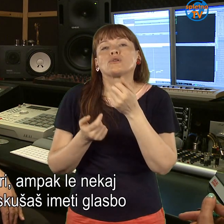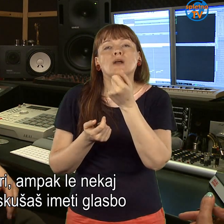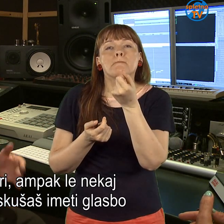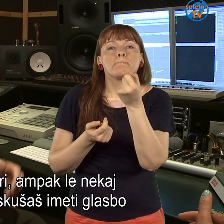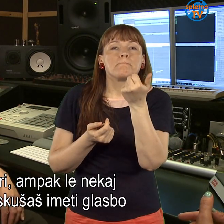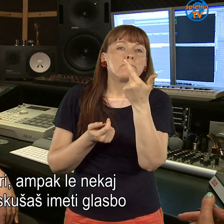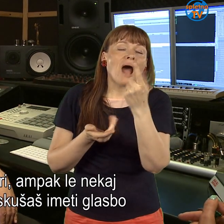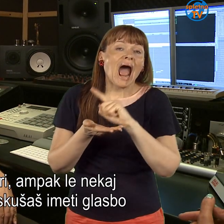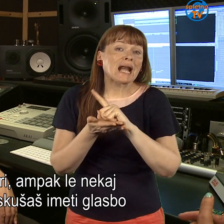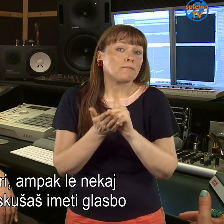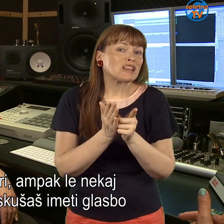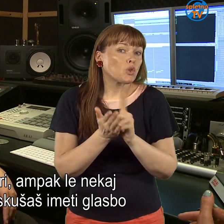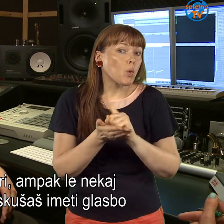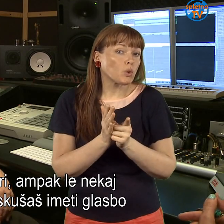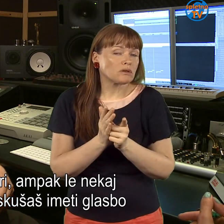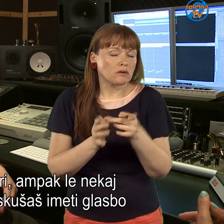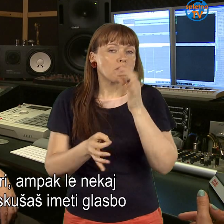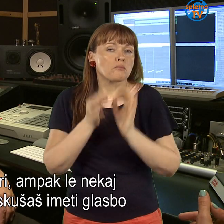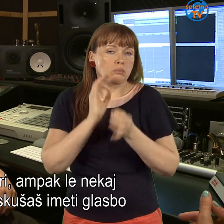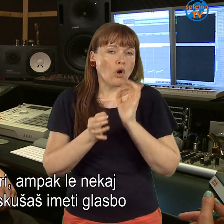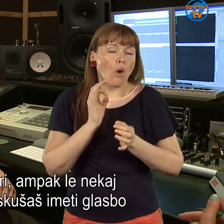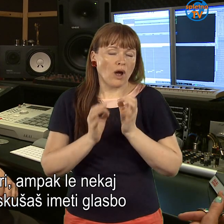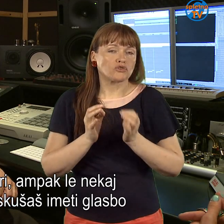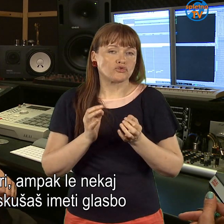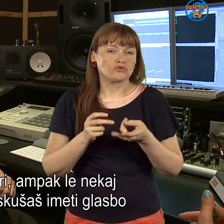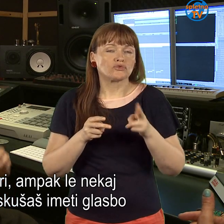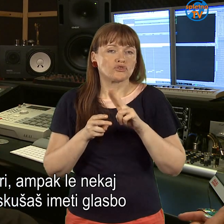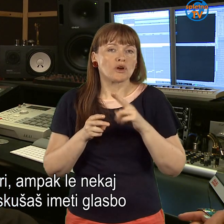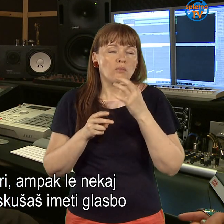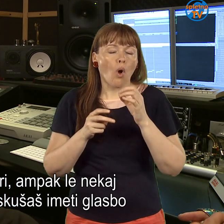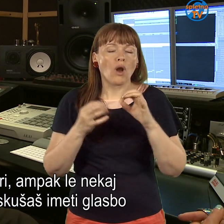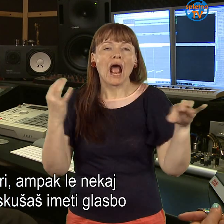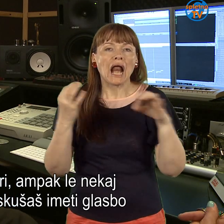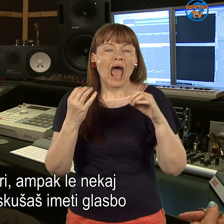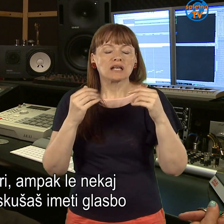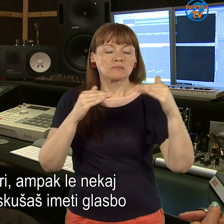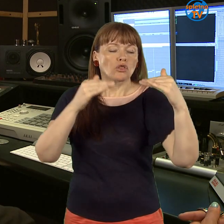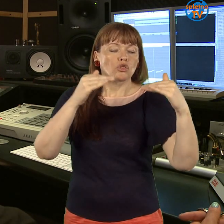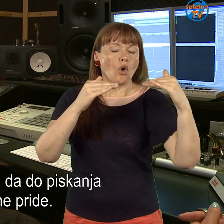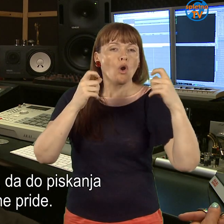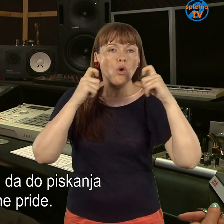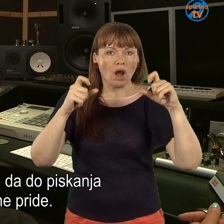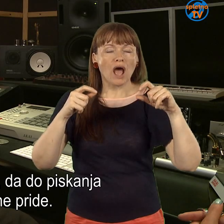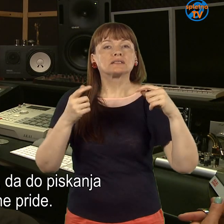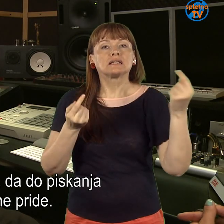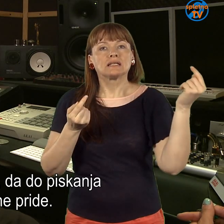probaš čim manjkrat imeti, se pravi, glasbo toliko na glas, da bi prišlo sploh do piskanja,